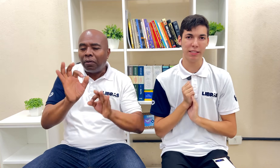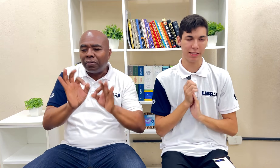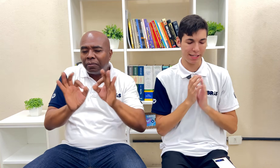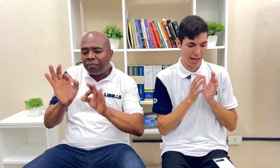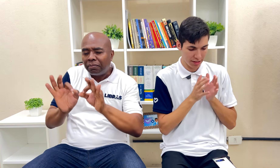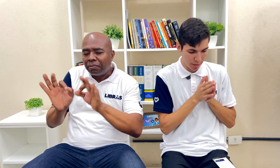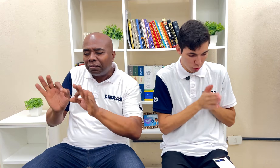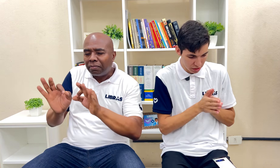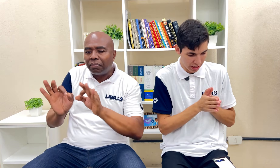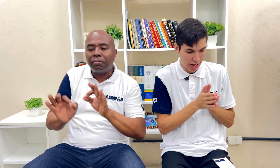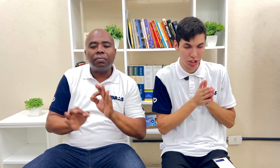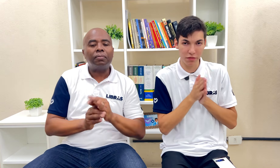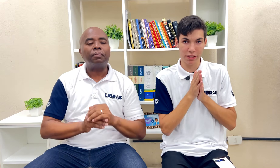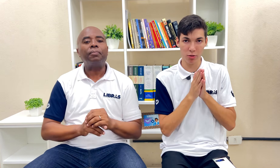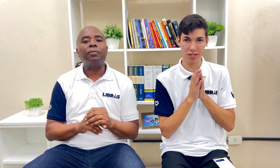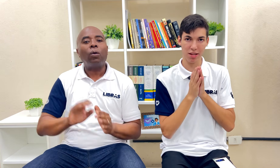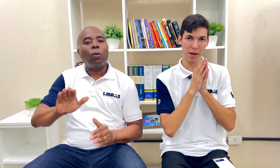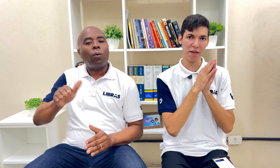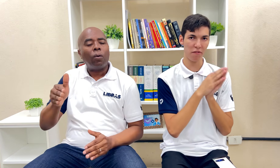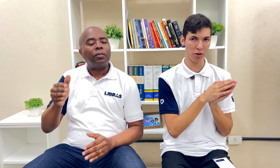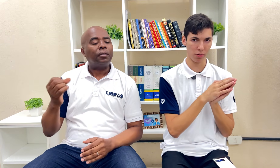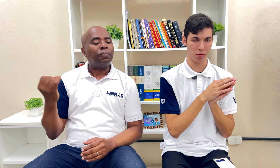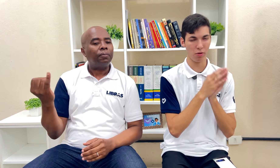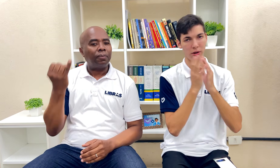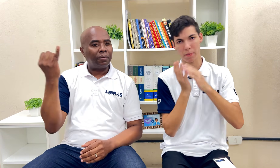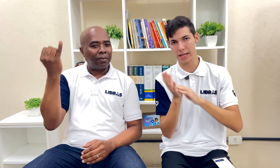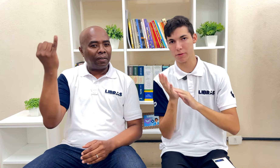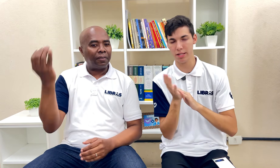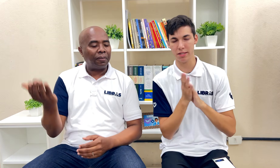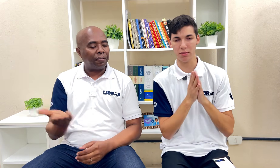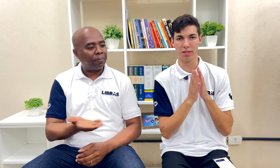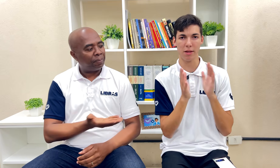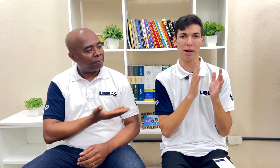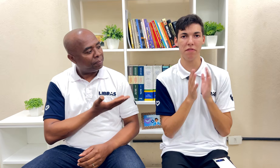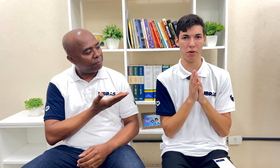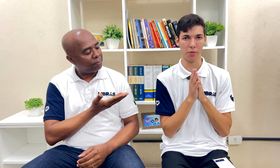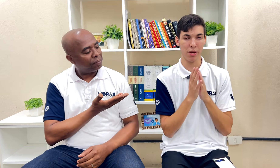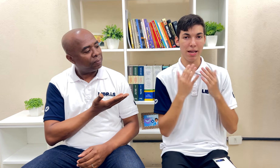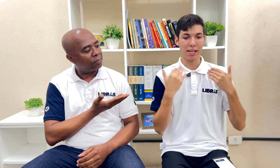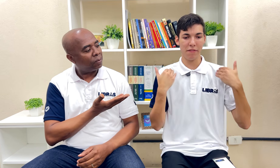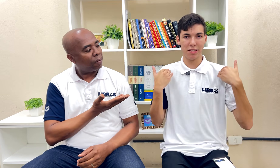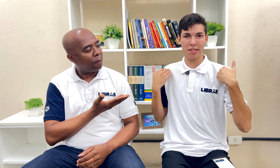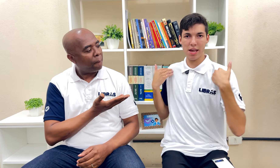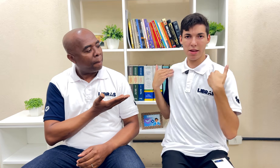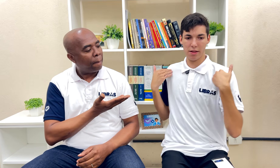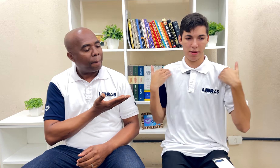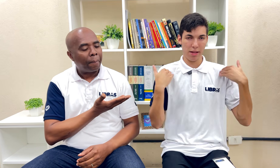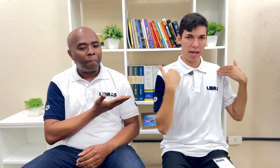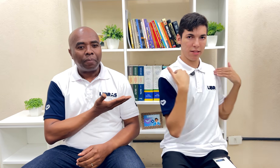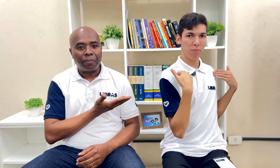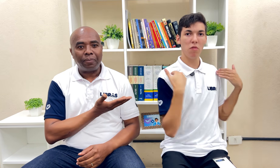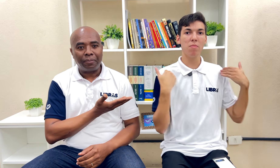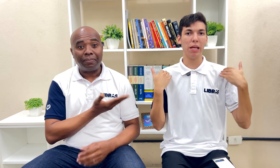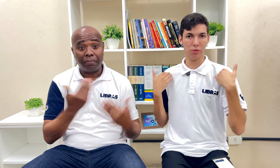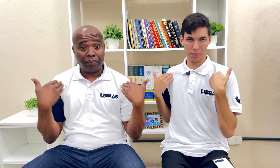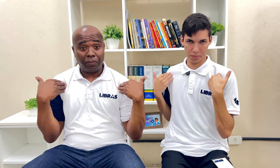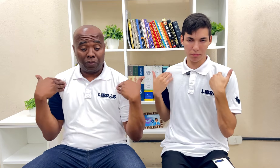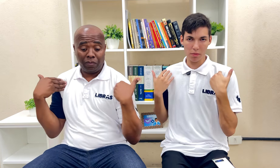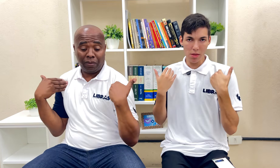importante, nessa música a gente vai ter o sistema anafórico, ou roleplay conhecido, sistema anafórico, que vai ser esse movimento.